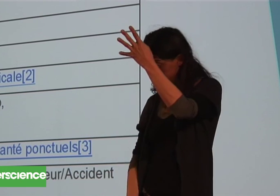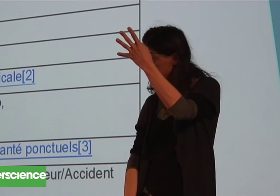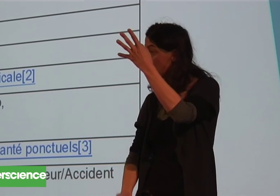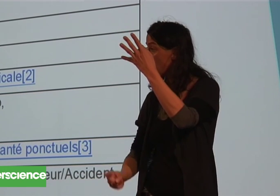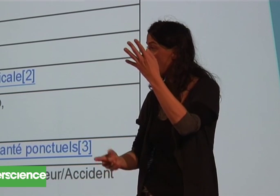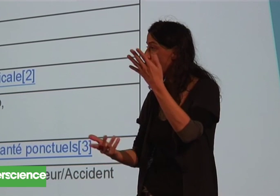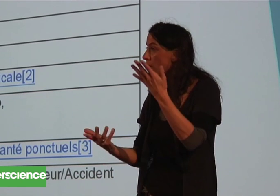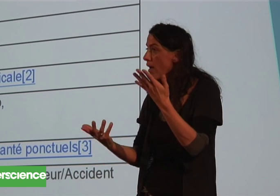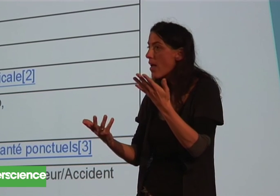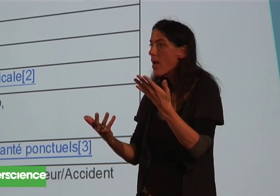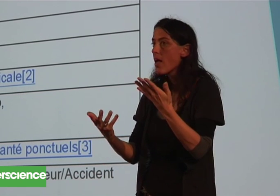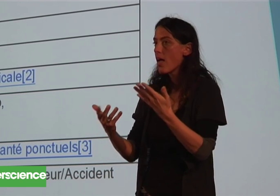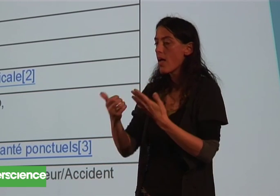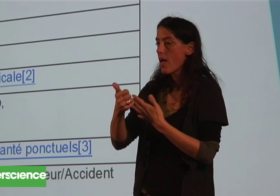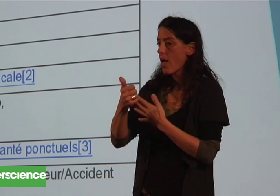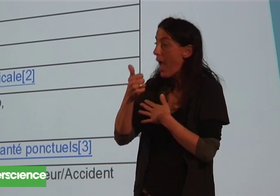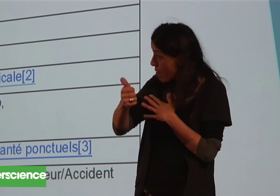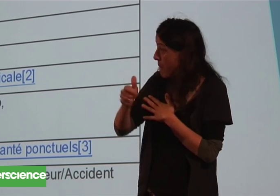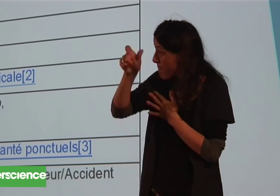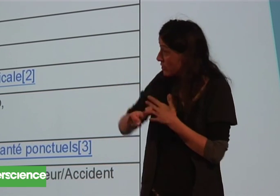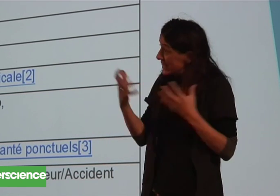nombre de personnes déclarent vouloir en savoir plus un peu sur tous les thèmes.